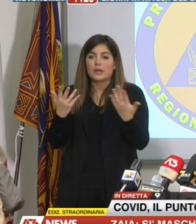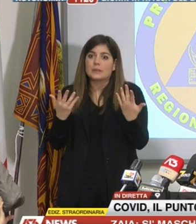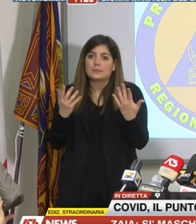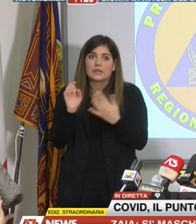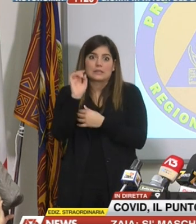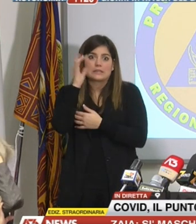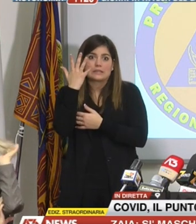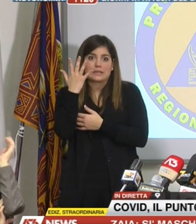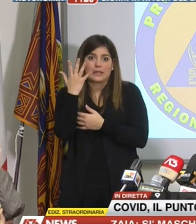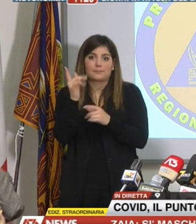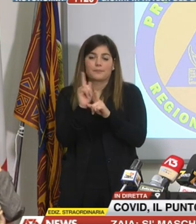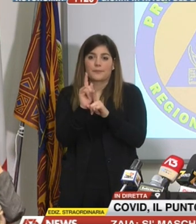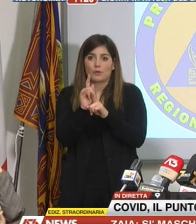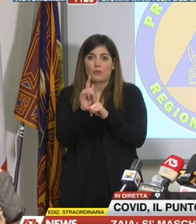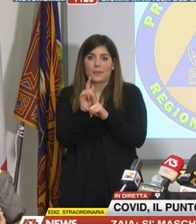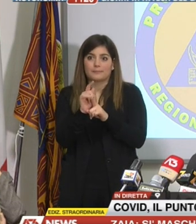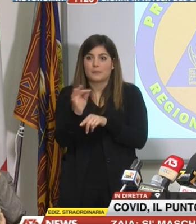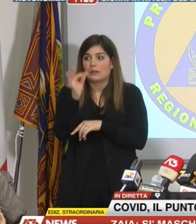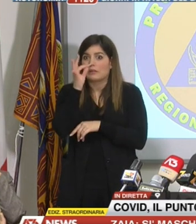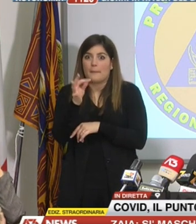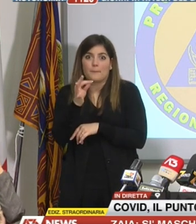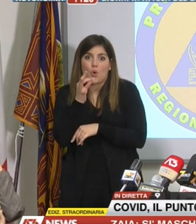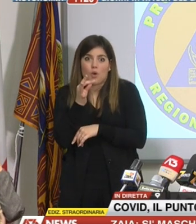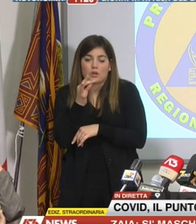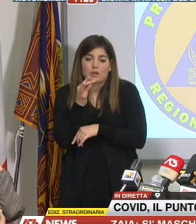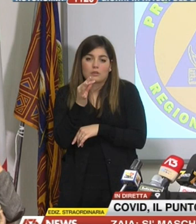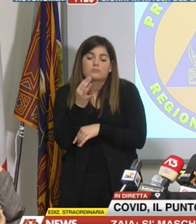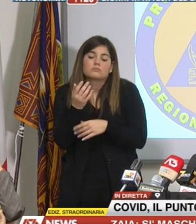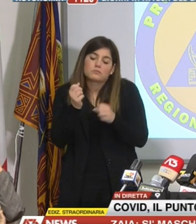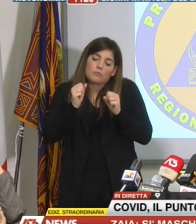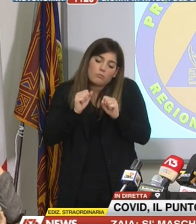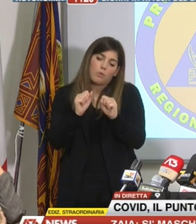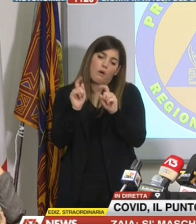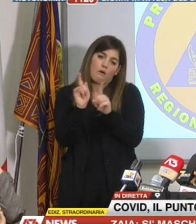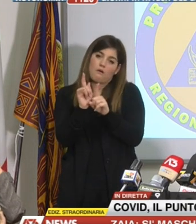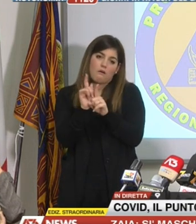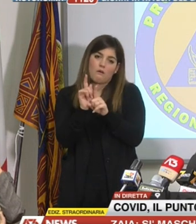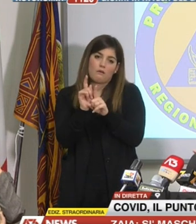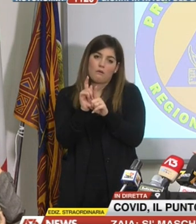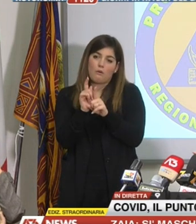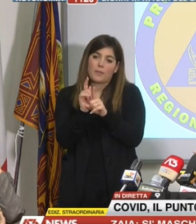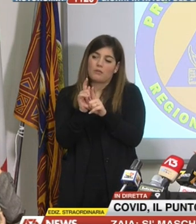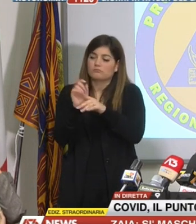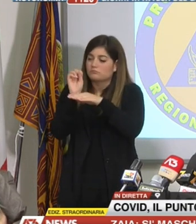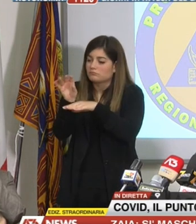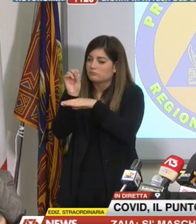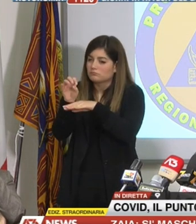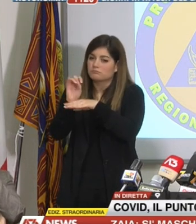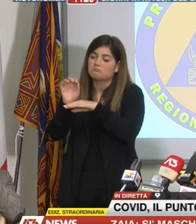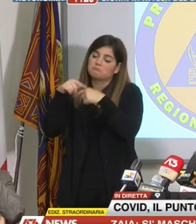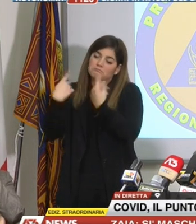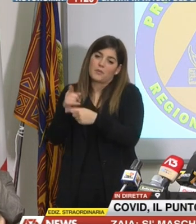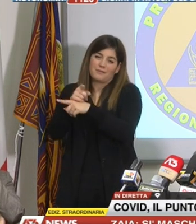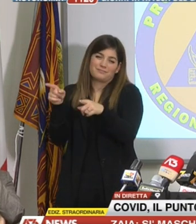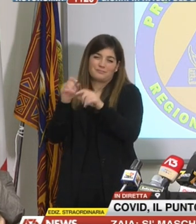al fatto della manovra del tampone si possa fare dopo un addestramento a molto personale sanitario, ad esempio. Quindi